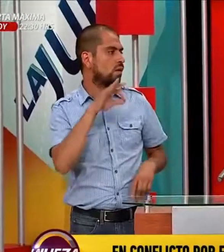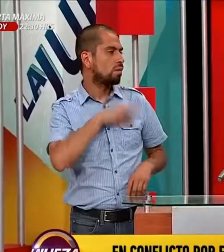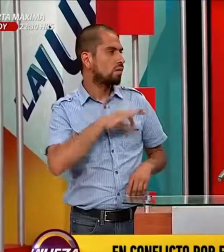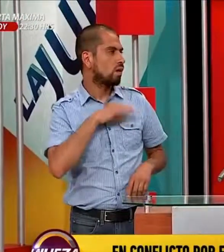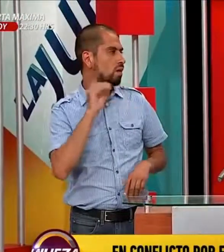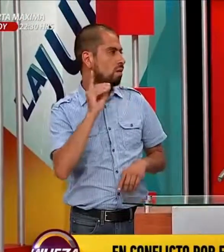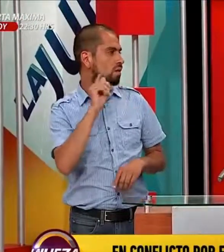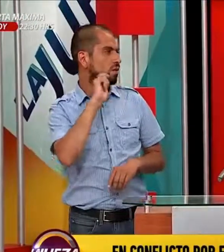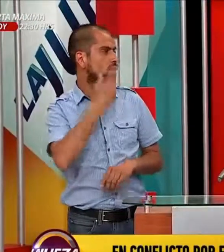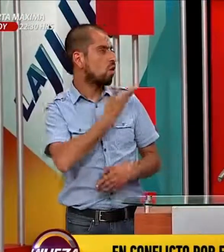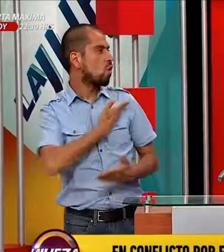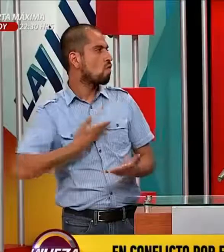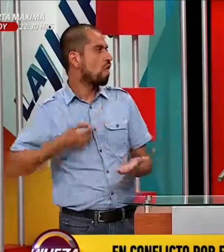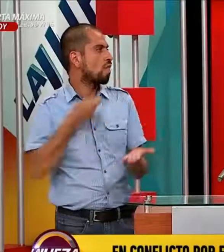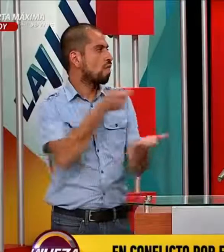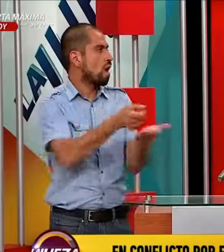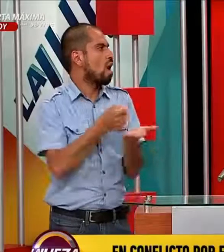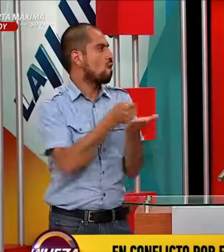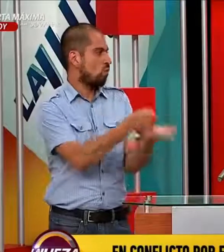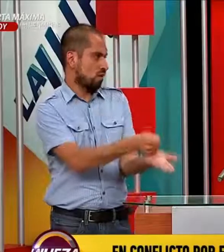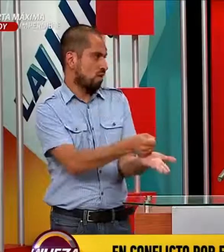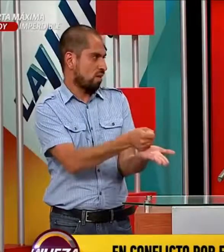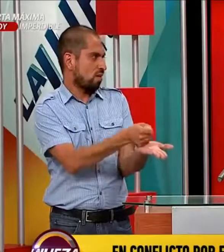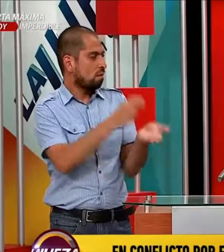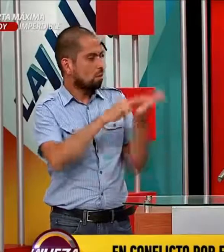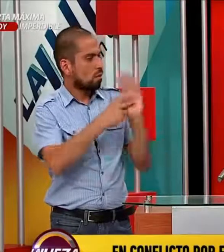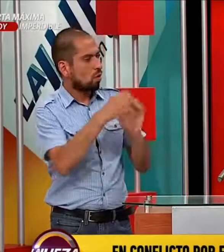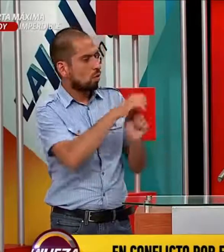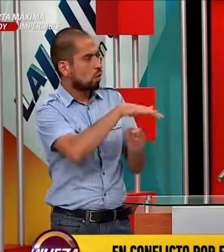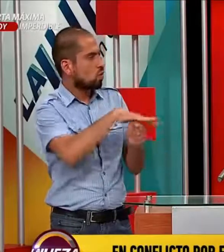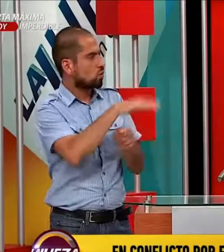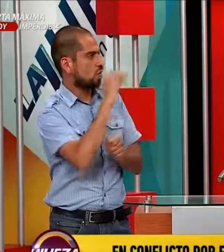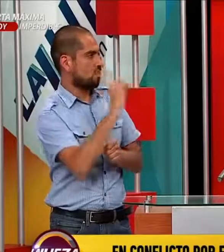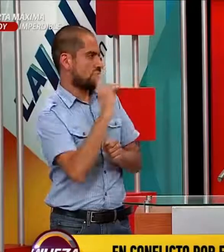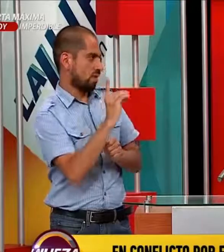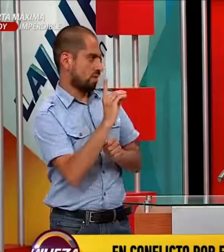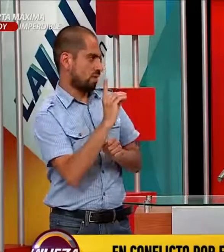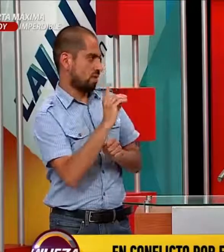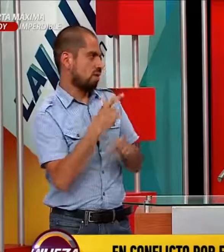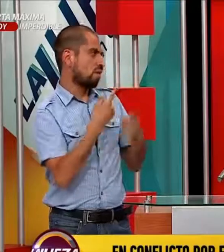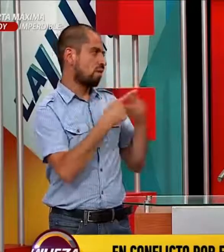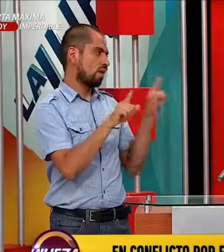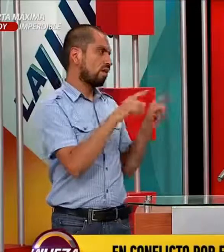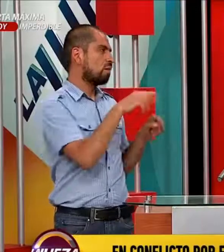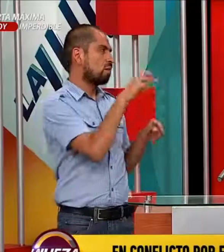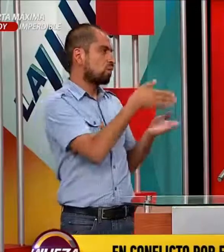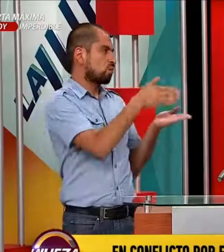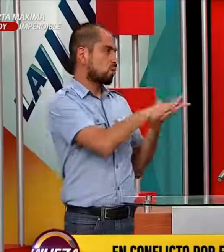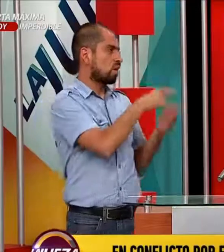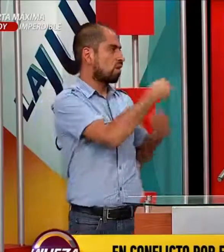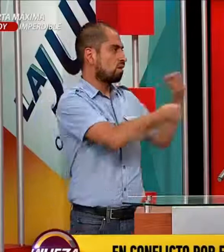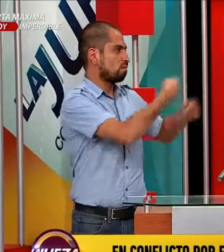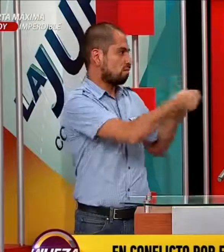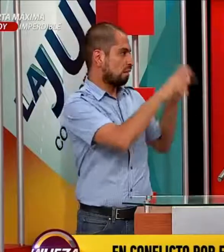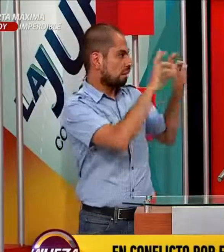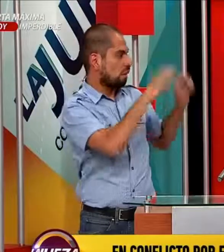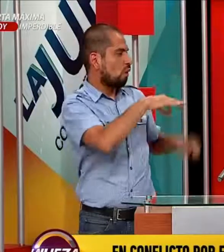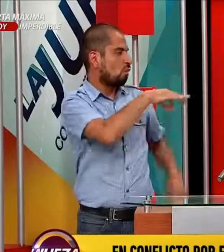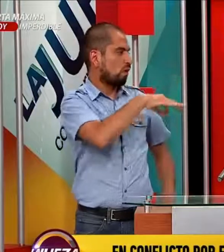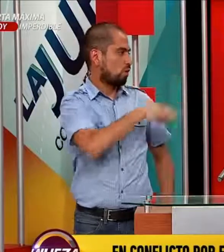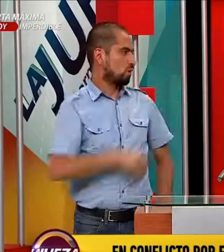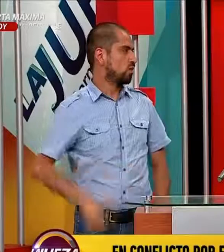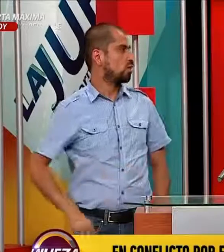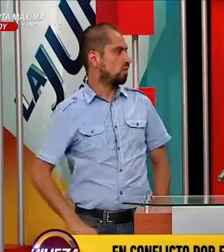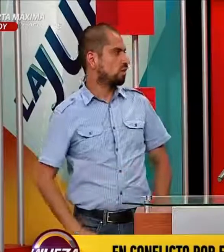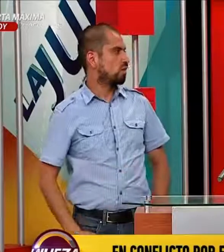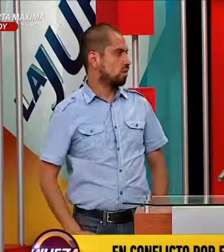La pensión de invalidez tiene que ver con un subsidio del gobierno que apoya a las personas en situación de discapacidad. En cambio, el tema del papá que murió es